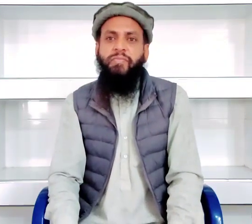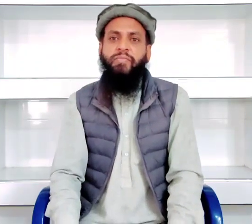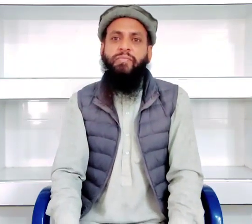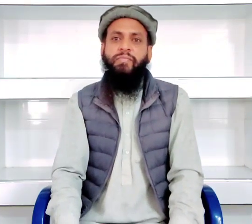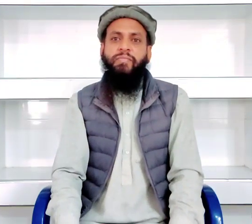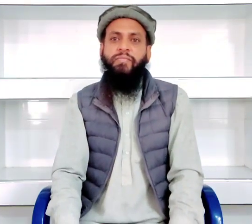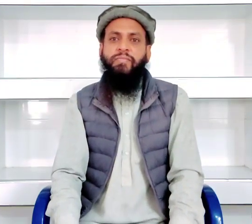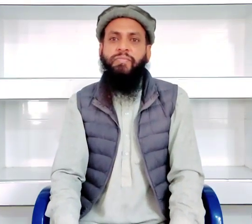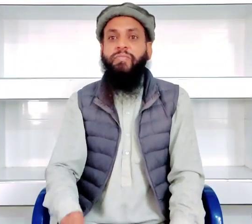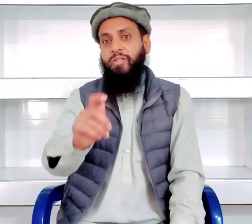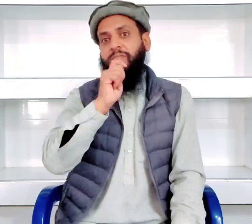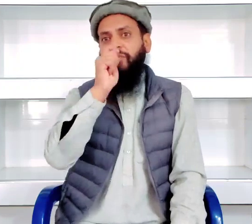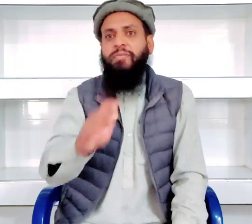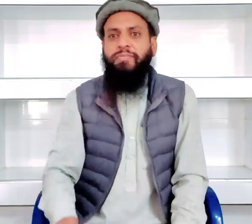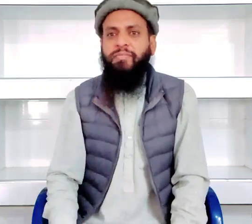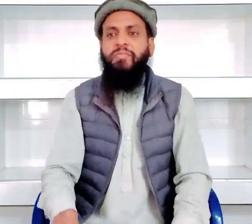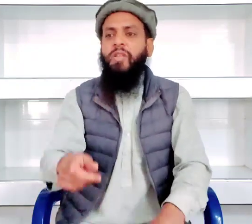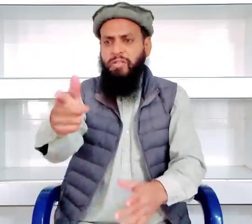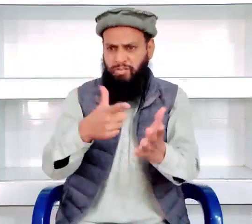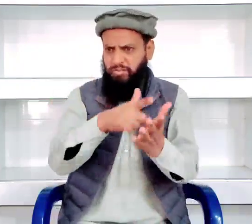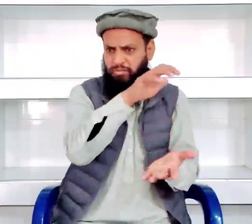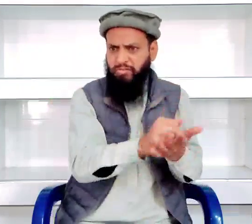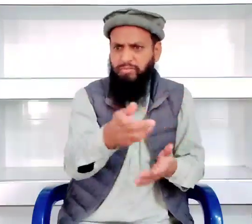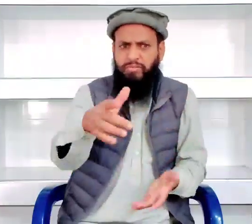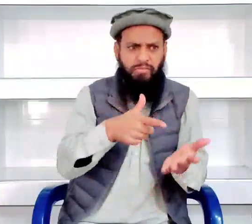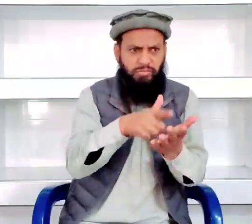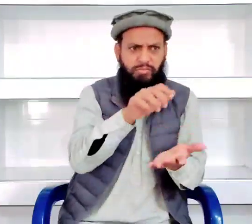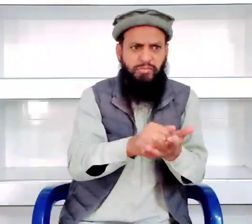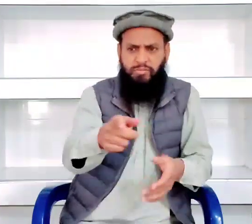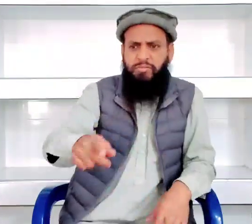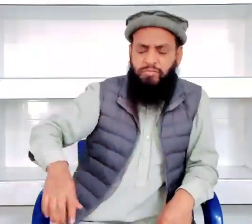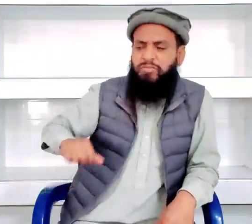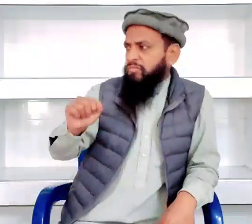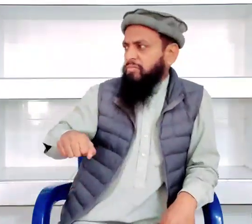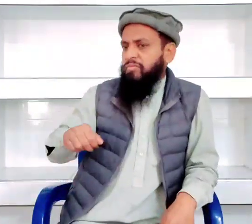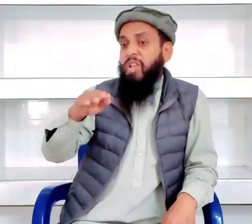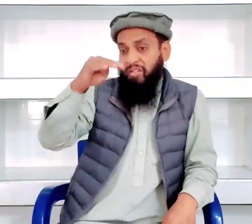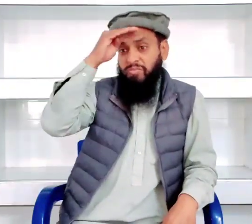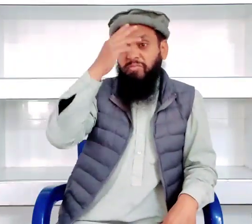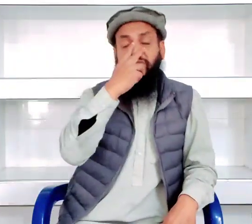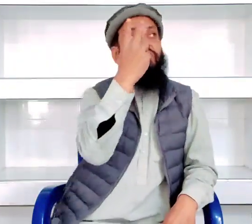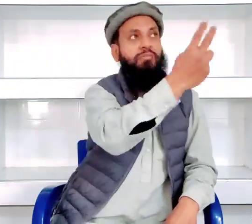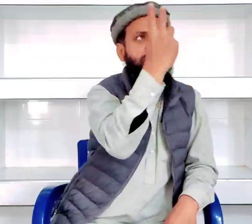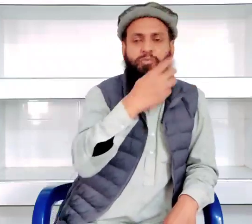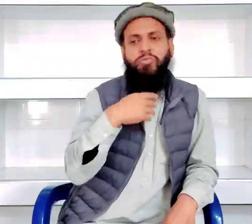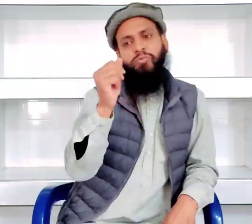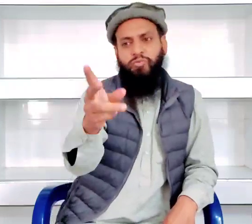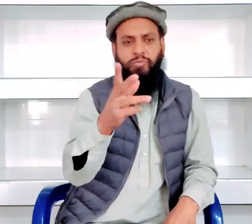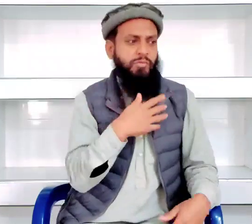ایک میری ہے یا ایک پہلی دا چوتھا حصہ جڑا یا تیسرا حصہ جڑا یا آدھا حصہ جڑا وہ میرا ساڈے پاس تے پالیاں بیچنا وا تے تو